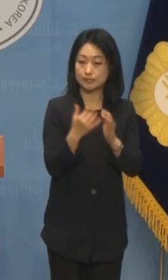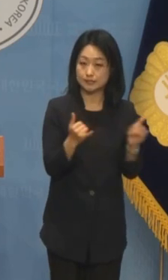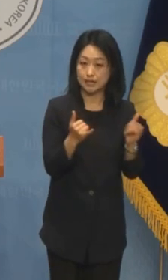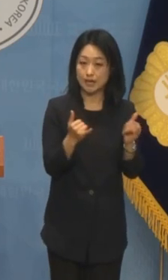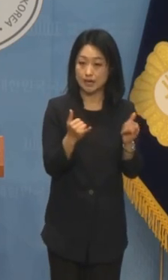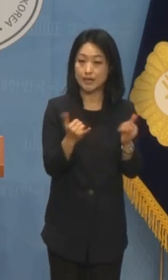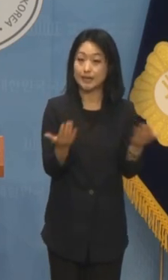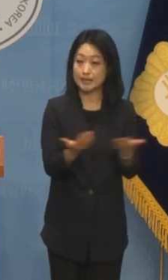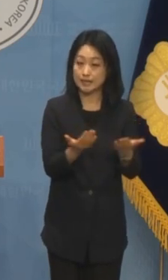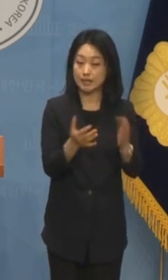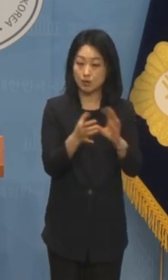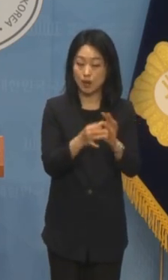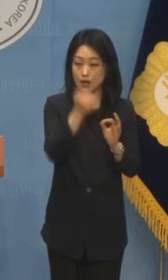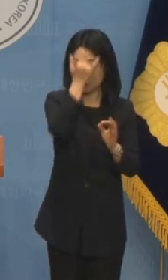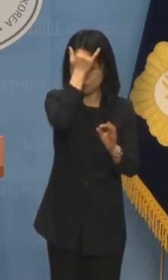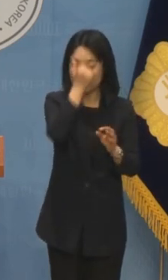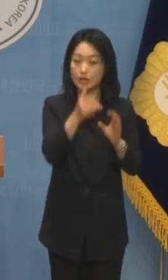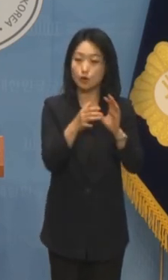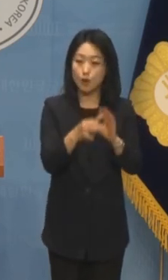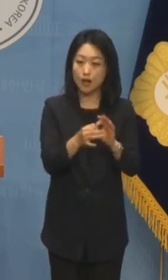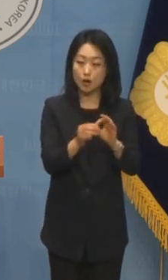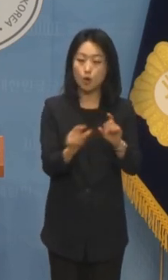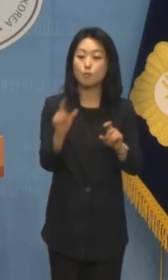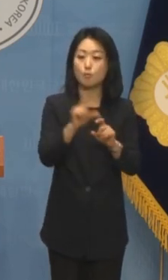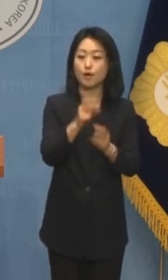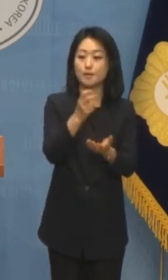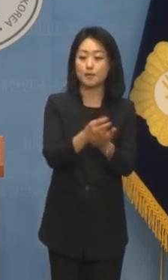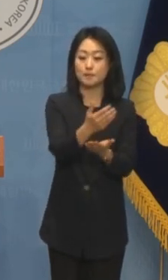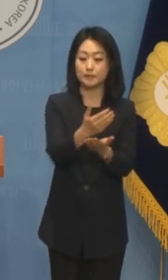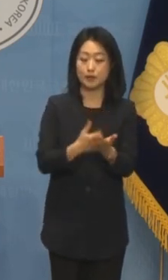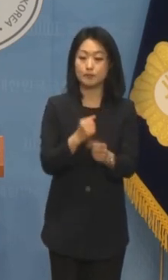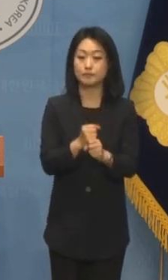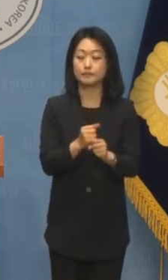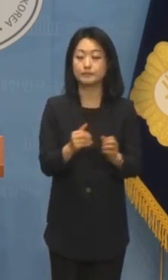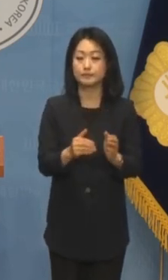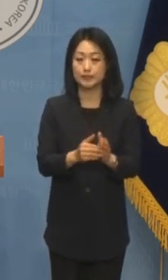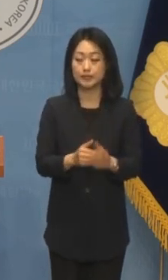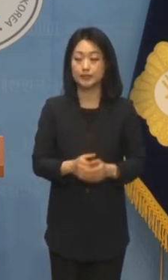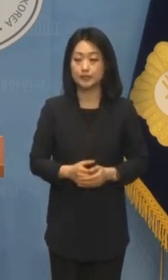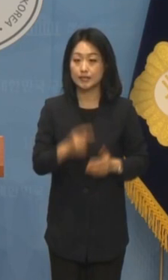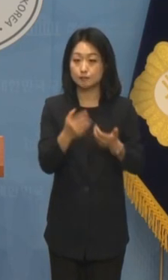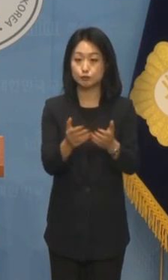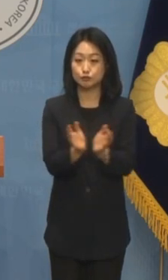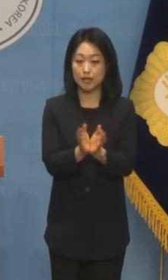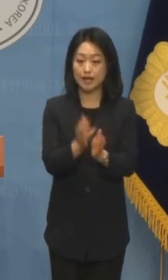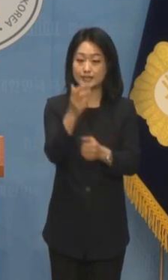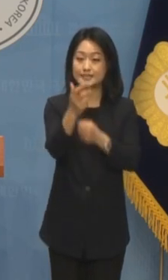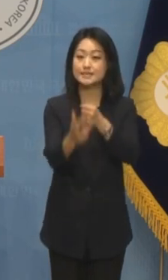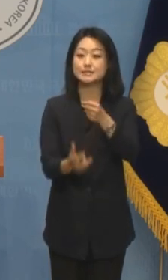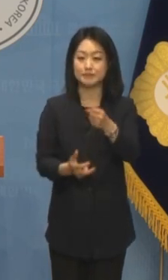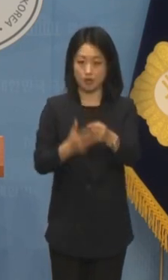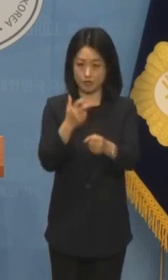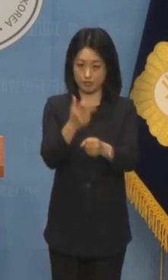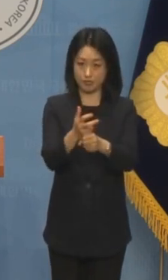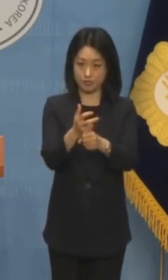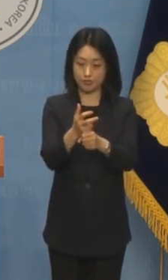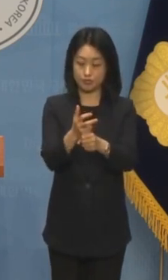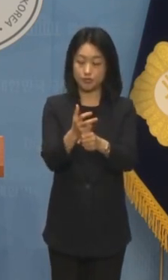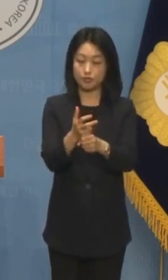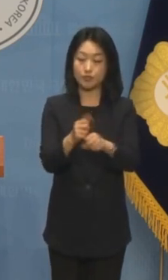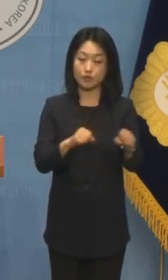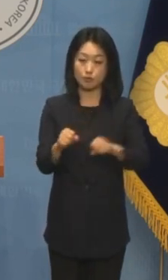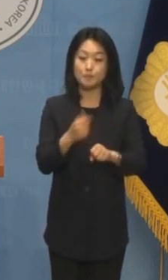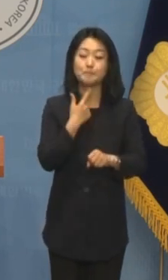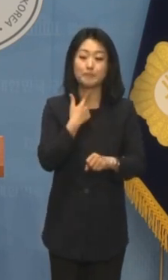규정 및 윤리 규범 등에 보완하는 안이 있었습니다 민주당은 70년 역사를 향해 가고 있습니다